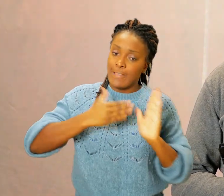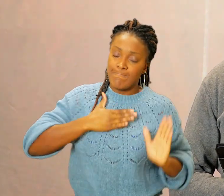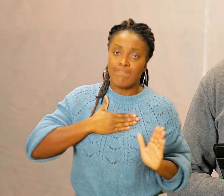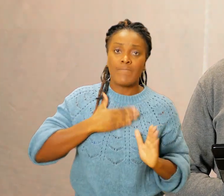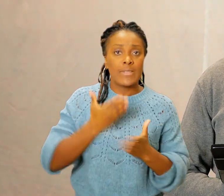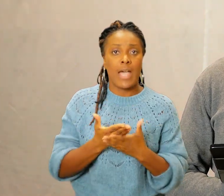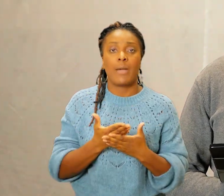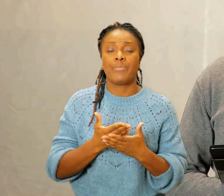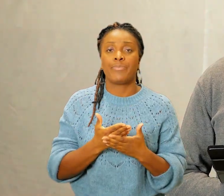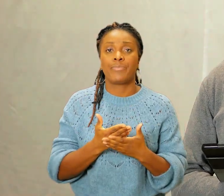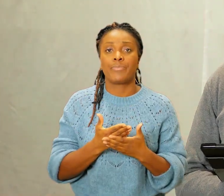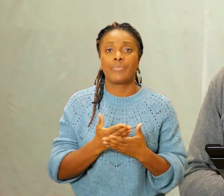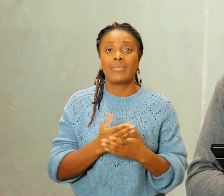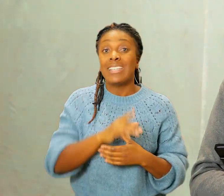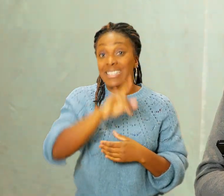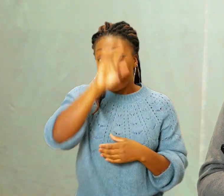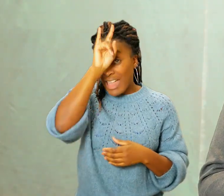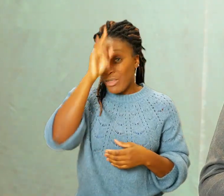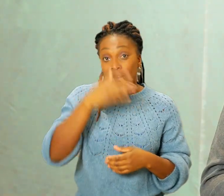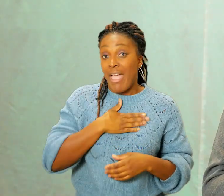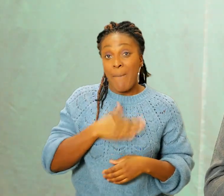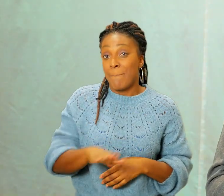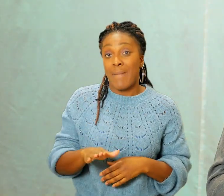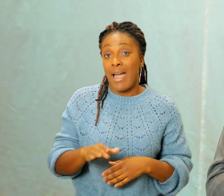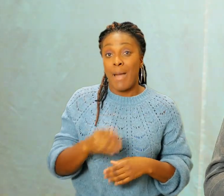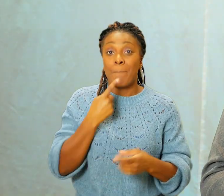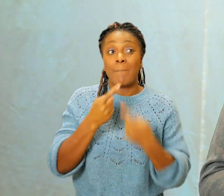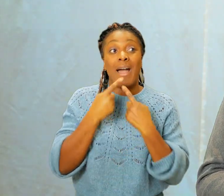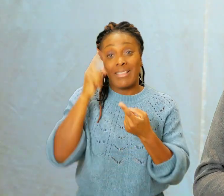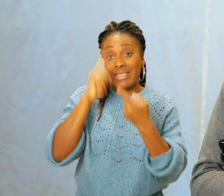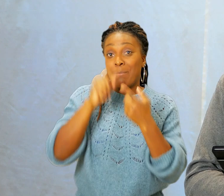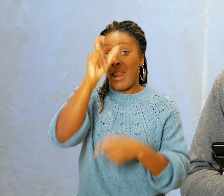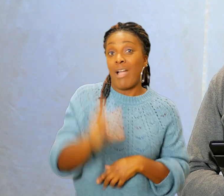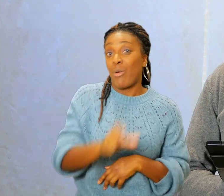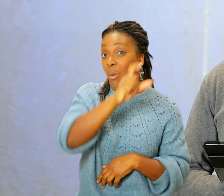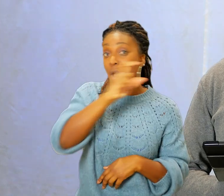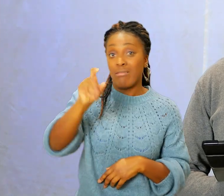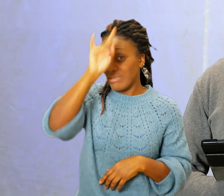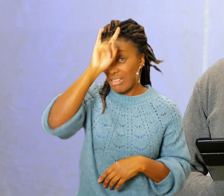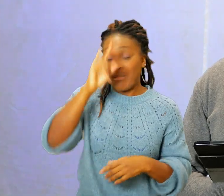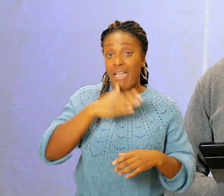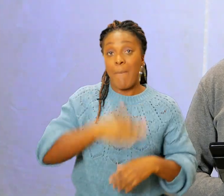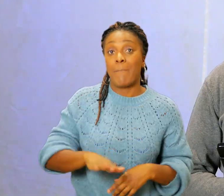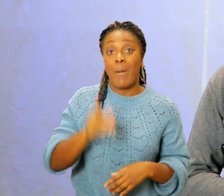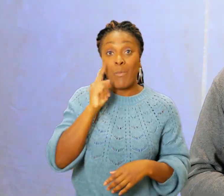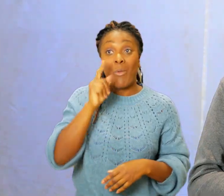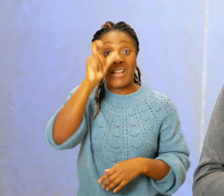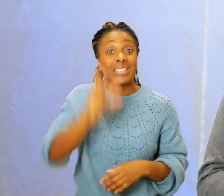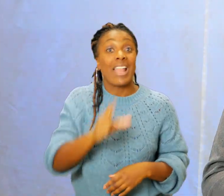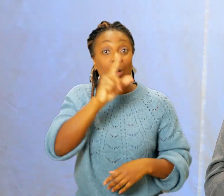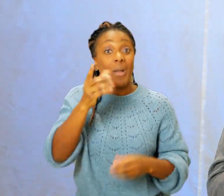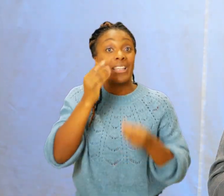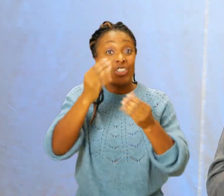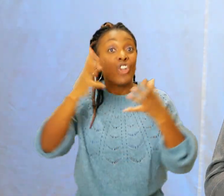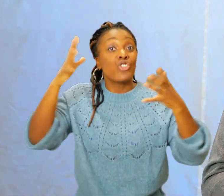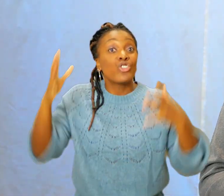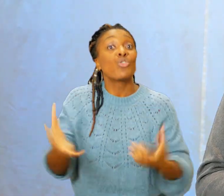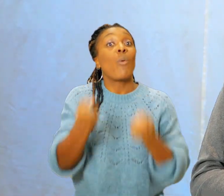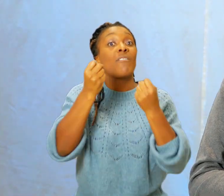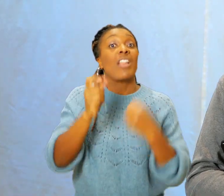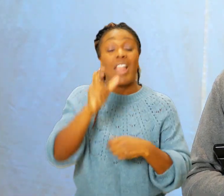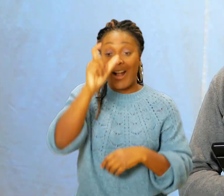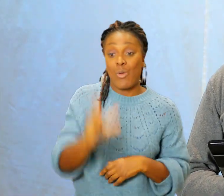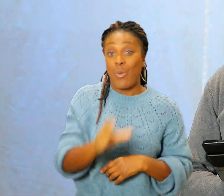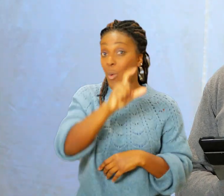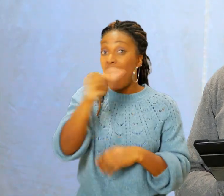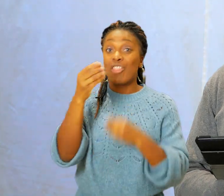accompli. Et l'adversaire n'aime pas qu'on prêche la croix, parce que la croix, c'est ce qui sauve. La croix, c'est ce qui libère.